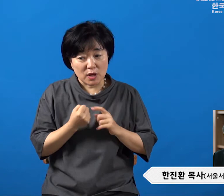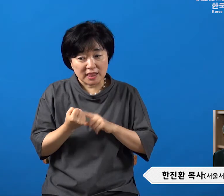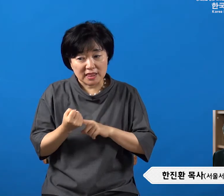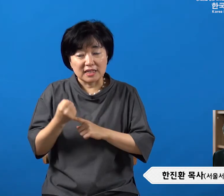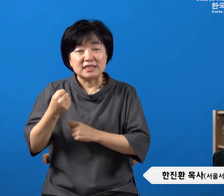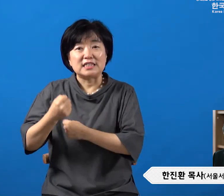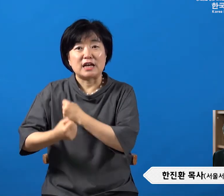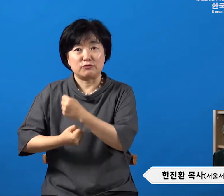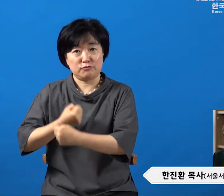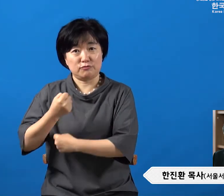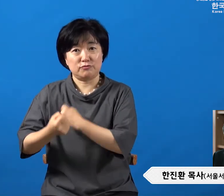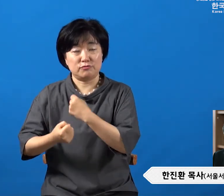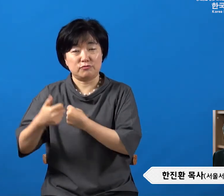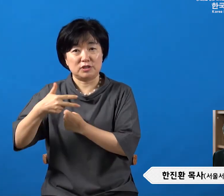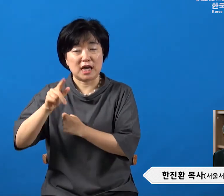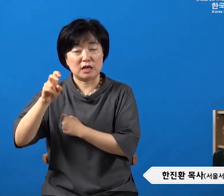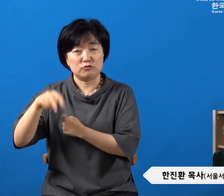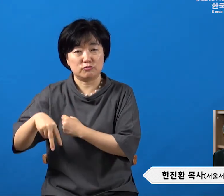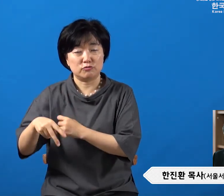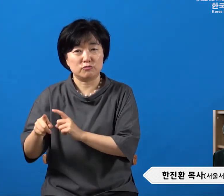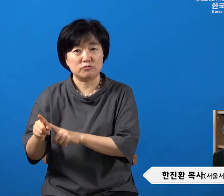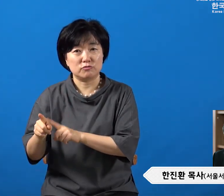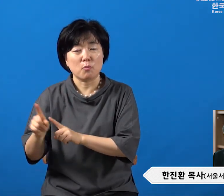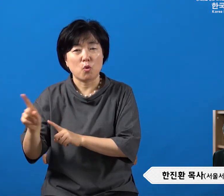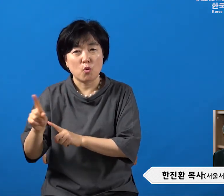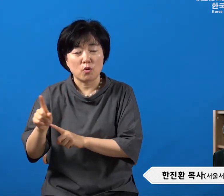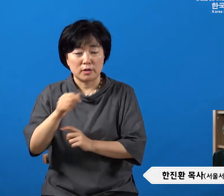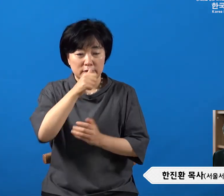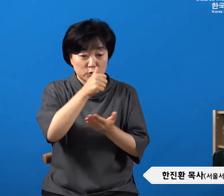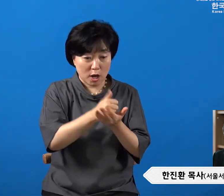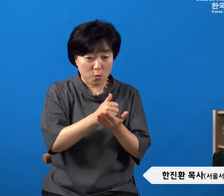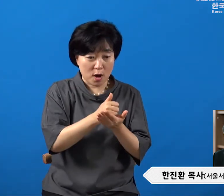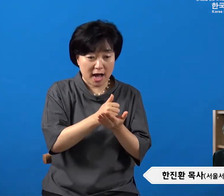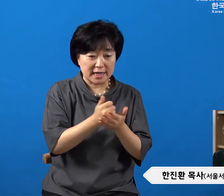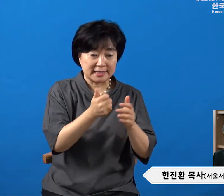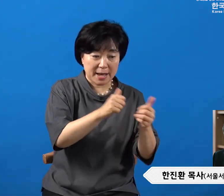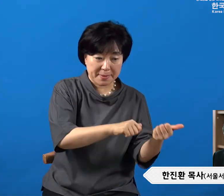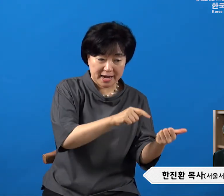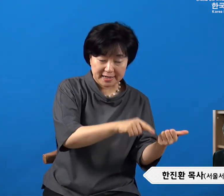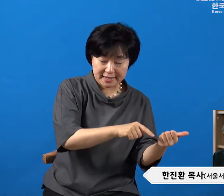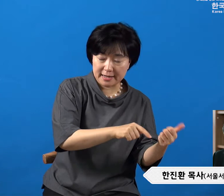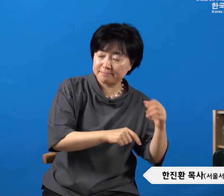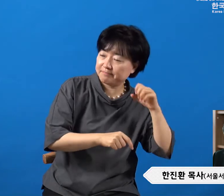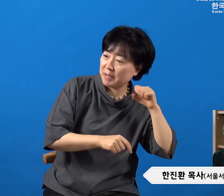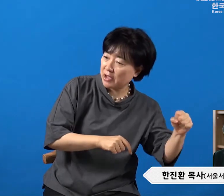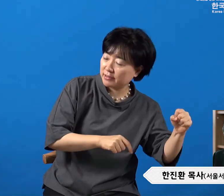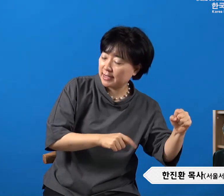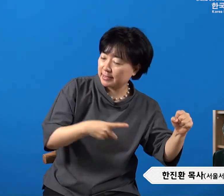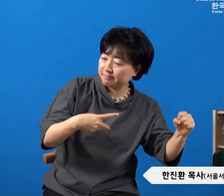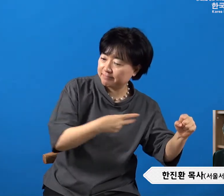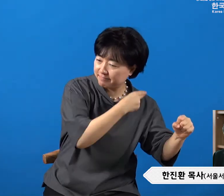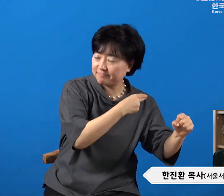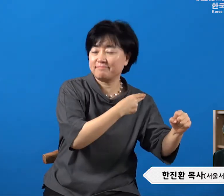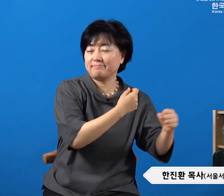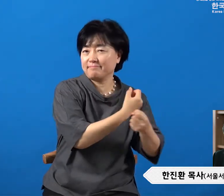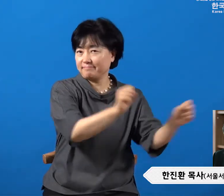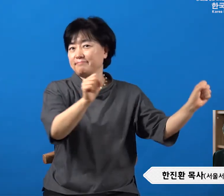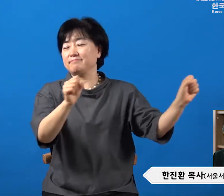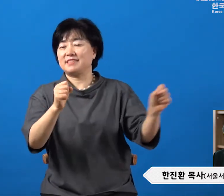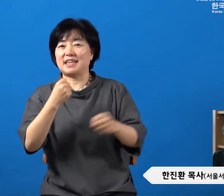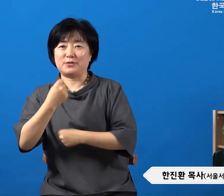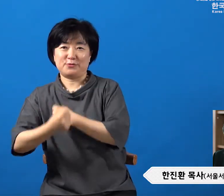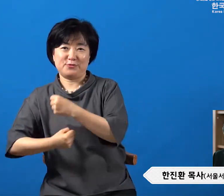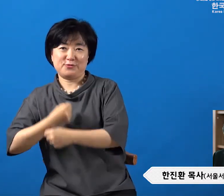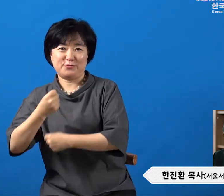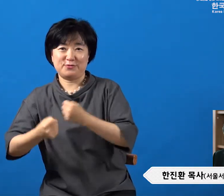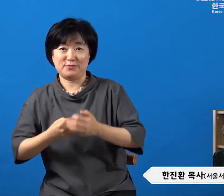자유에는 어떤 것이 있을까요? 죄와 사망으로부터의 자유가 있습니다.